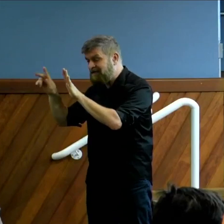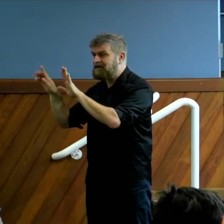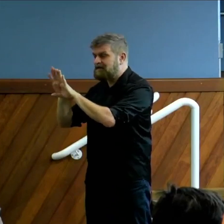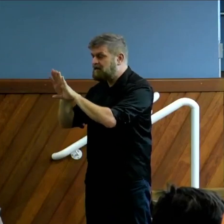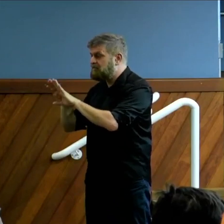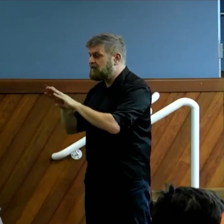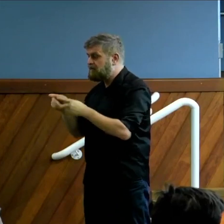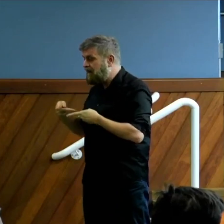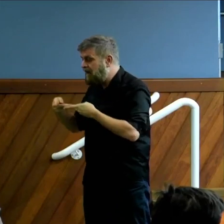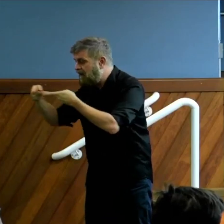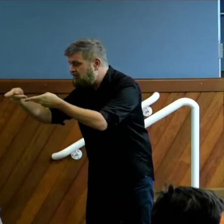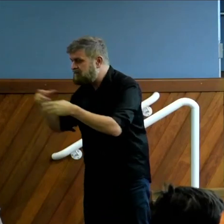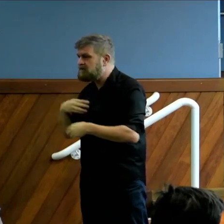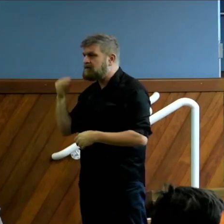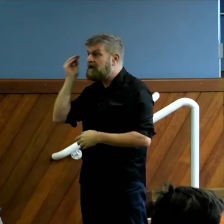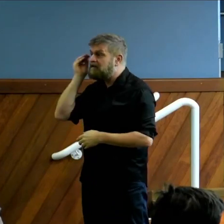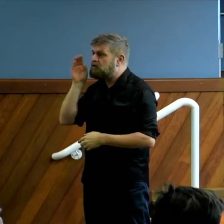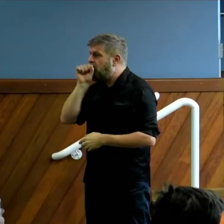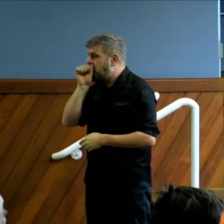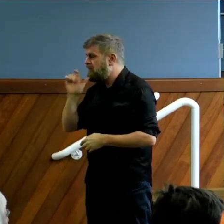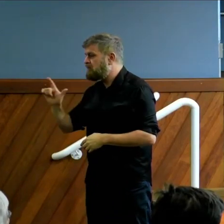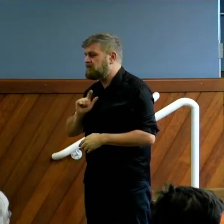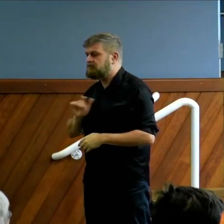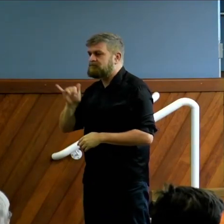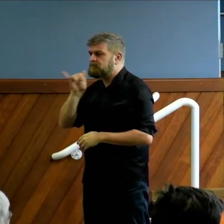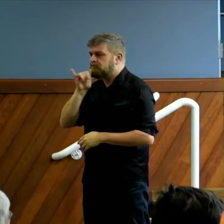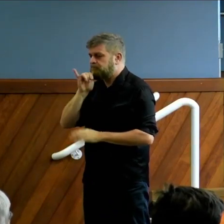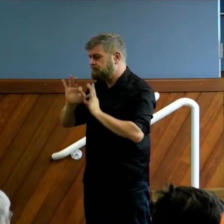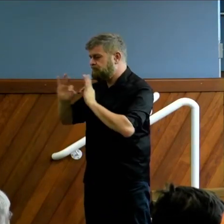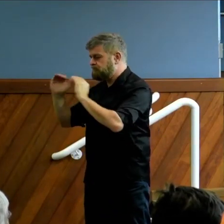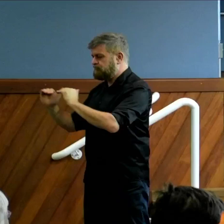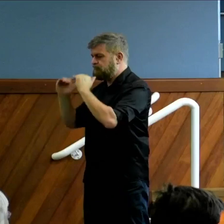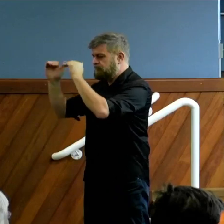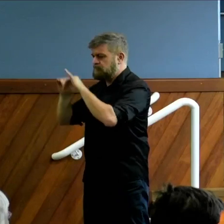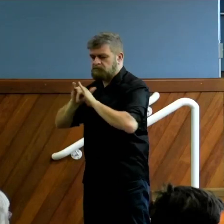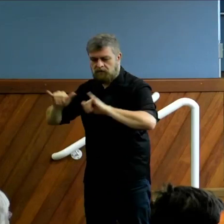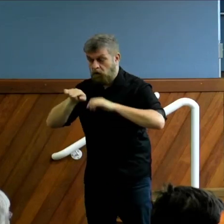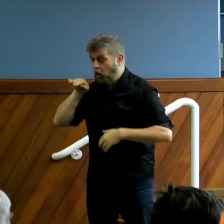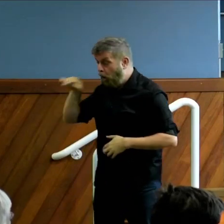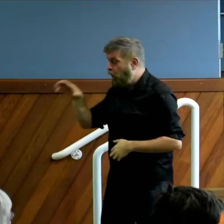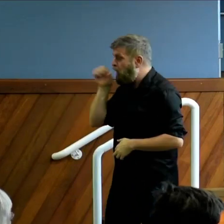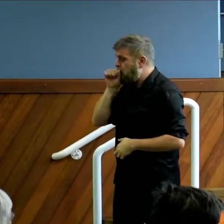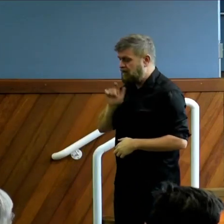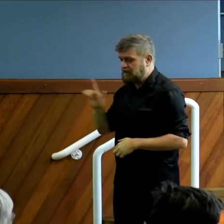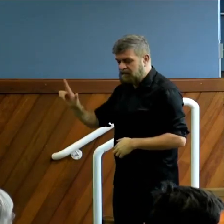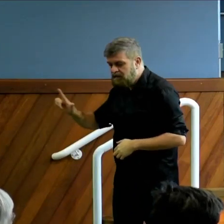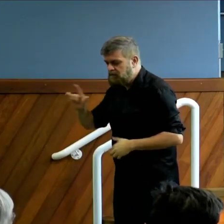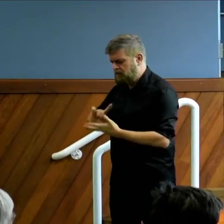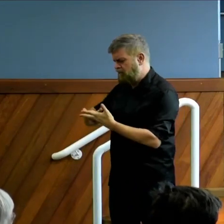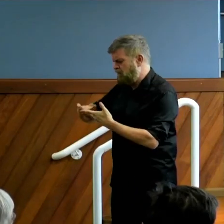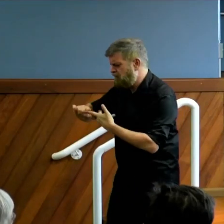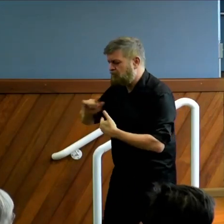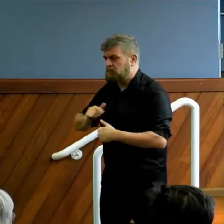visita mediada, testou em Limeira. Gente, assim, era um exemplo. A gente saía falando para todo mundo, é um exemplo, eu mesmo usava em Limeira, a gente fez